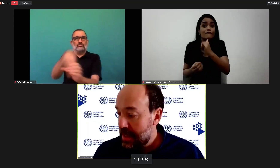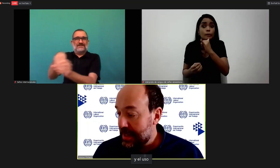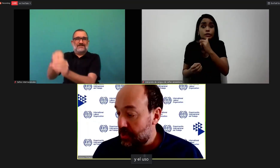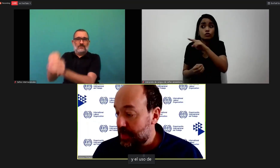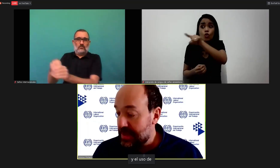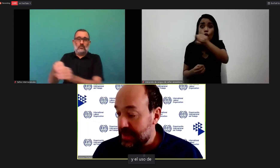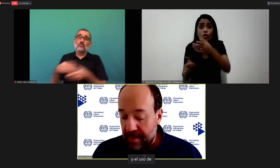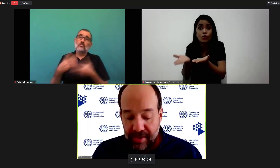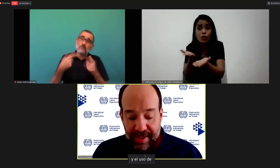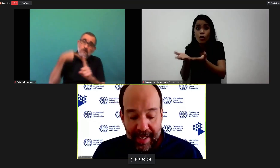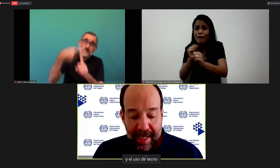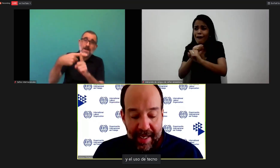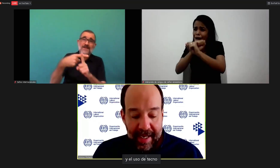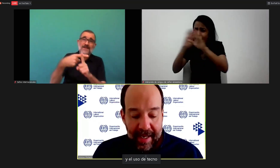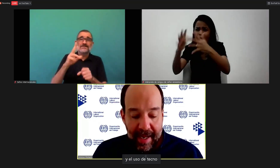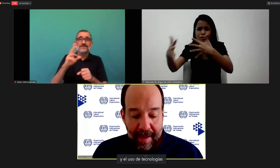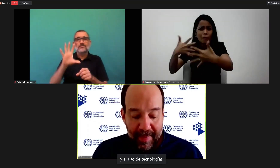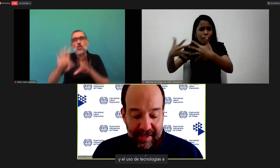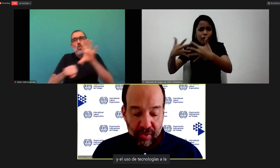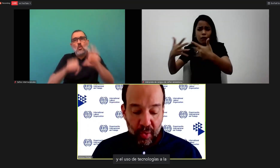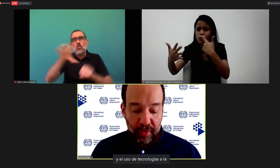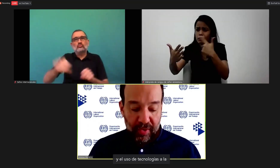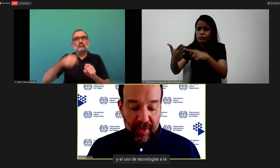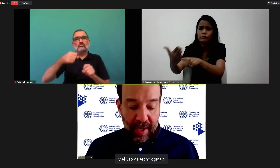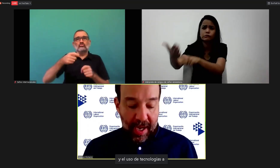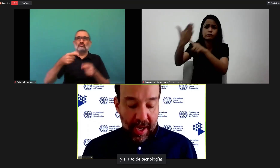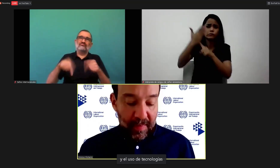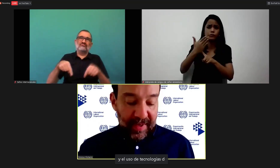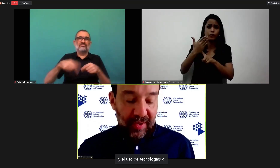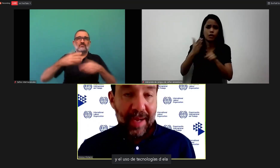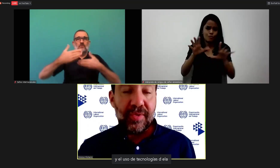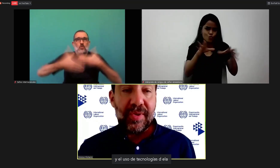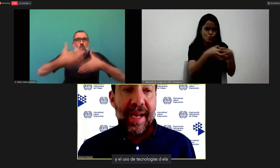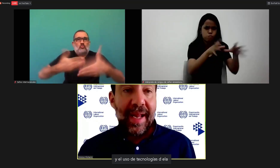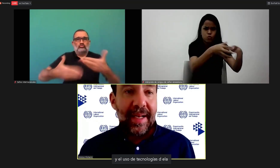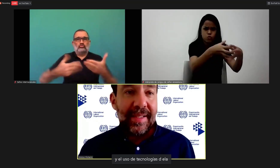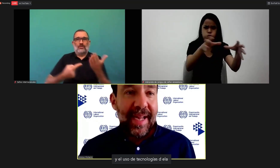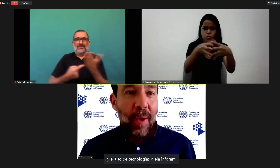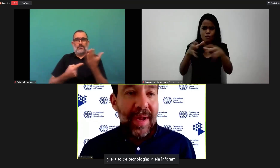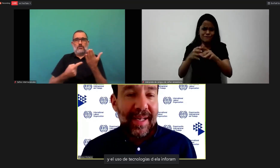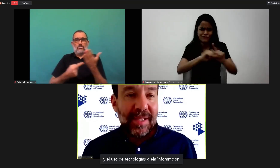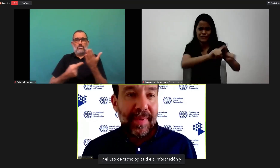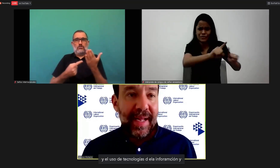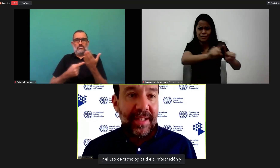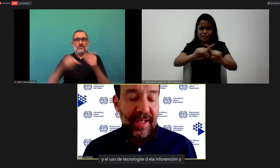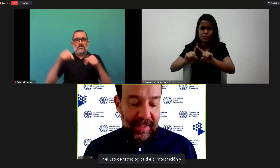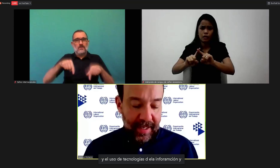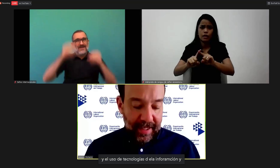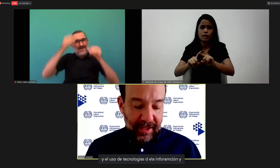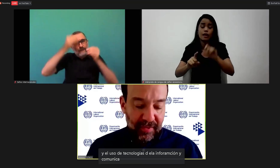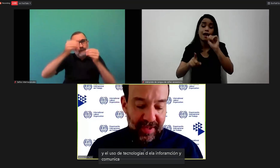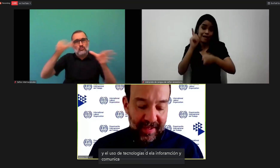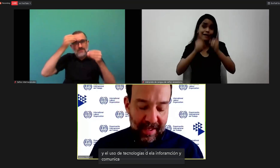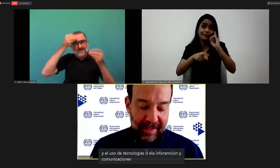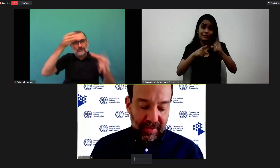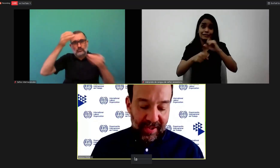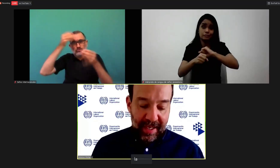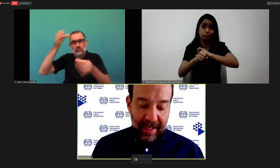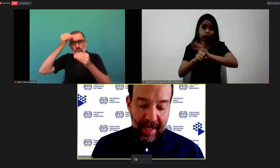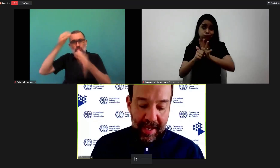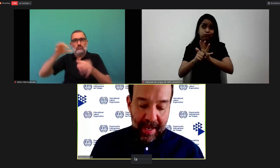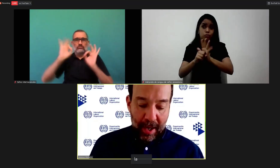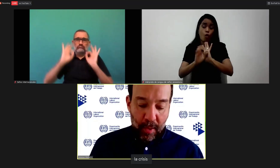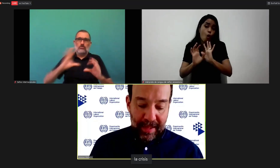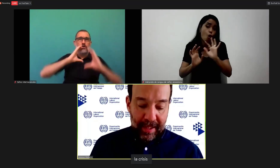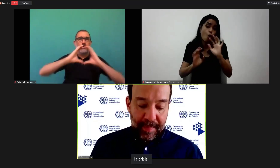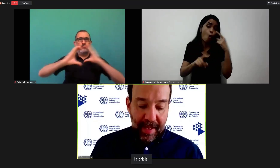comunicaciones que son específicos para esos grupos, ¿no? Como mencionamos, la crisis aumenta las brechas, ¿no?, y eso es fundamental que se